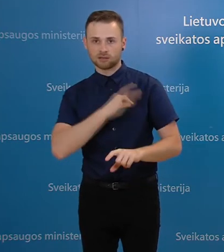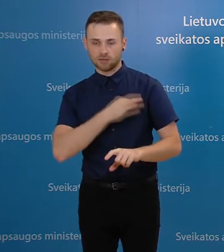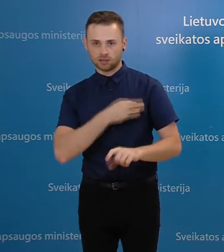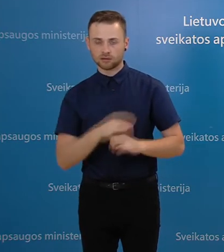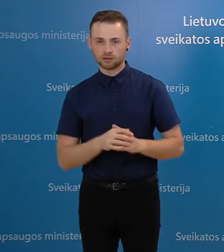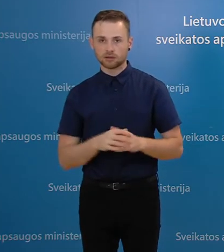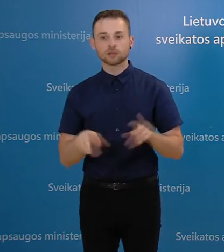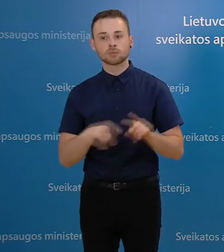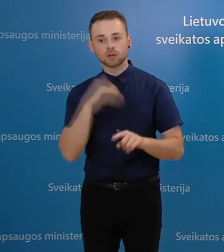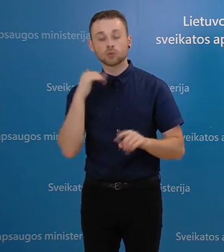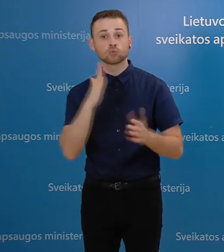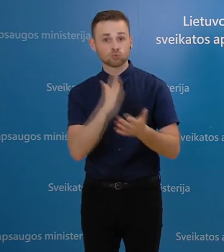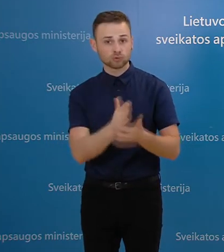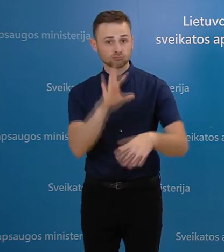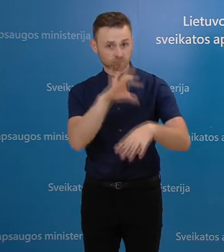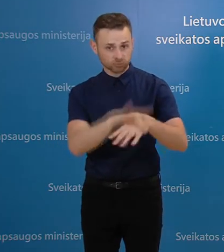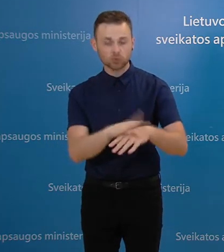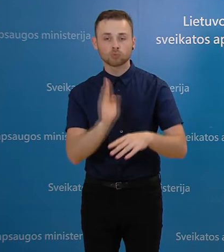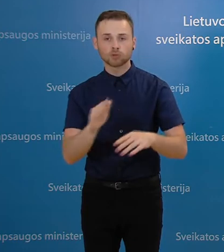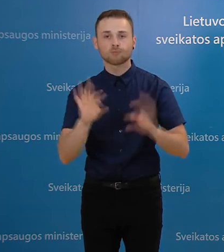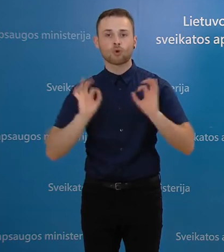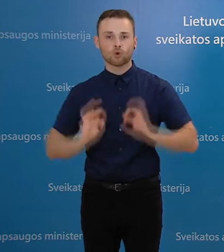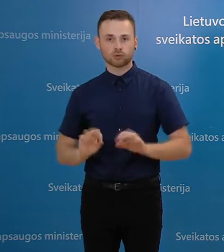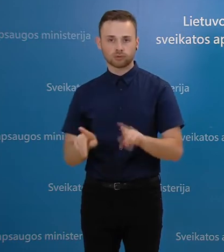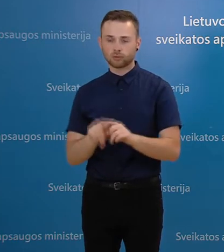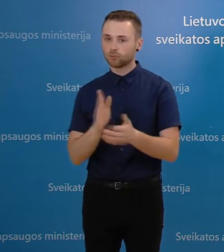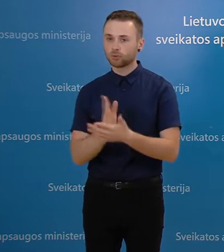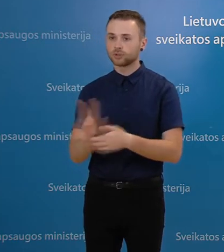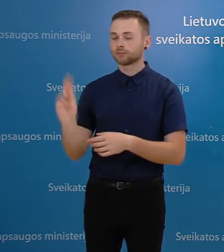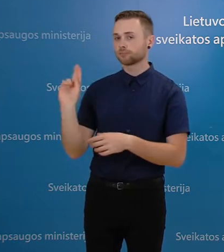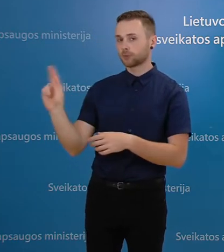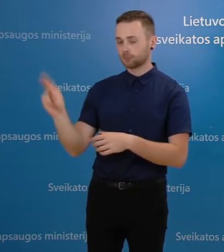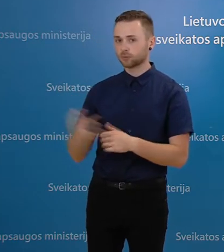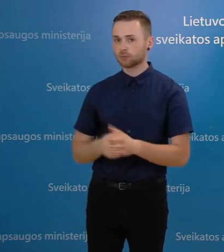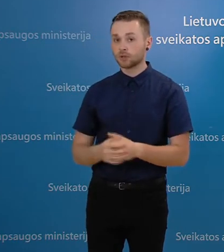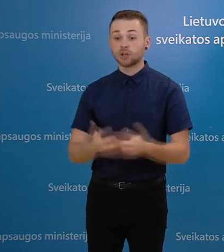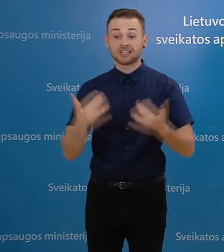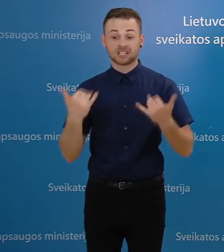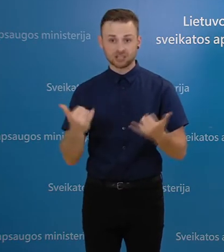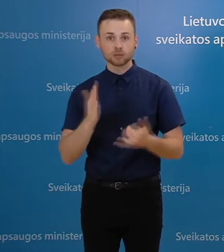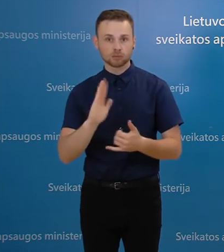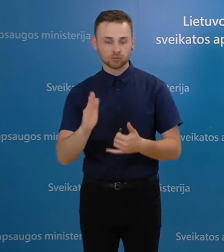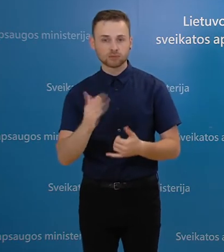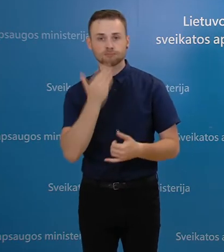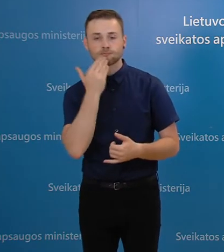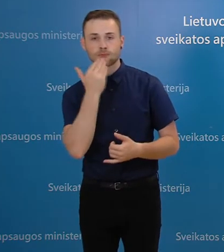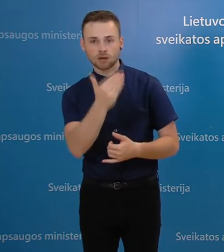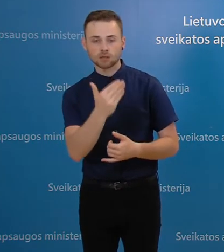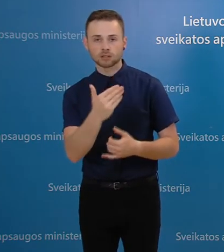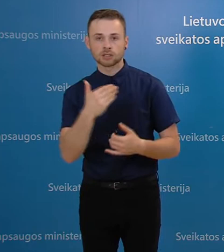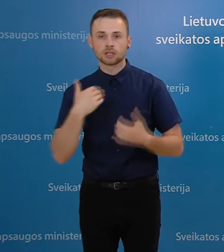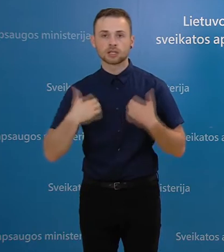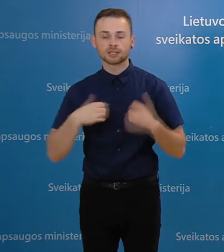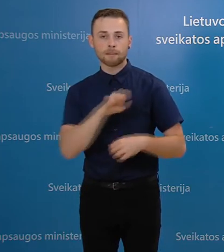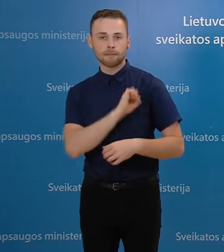ir prokuratūra turėtų būti informuota. Tai na, mes užklausim šiandien pat greitosios medicinos